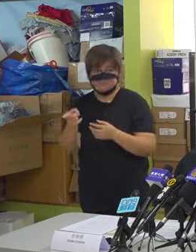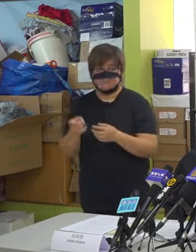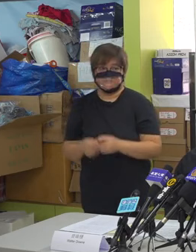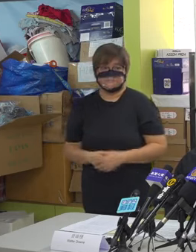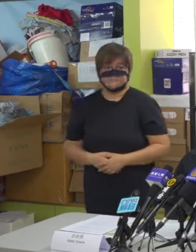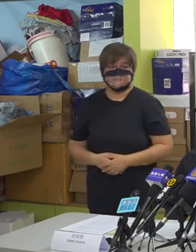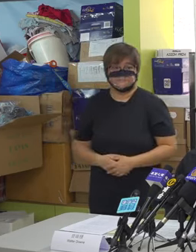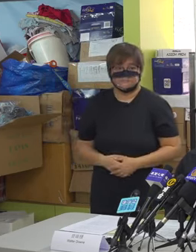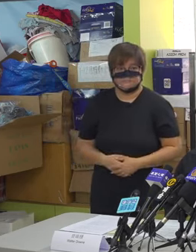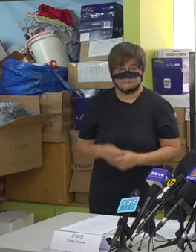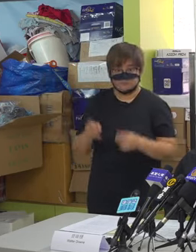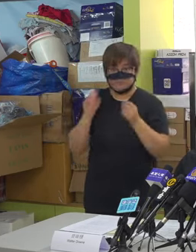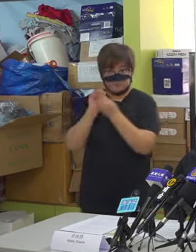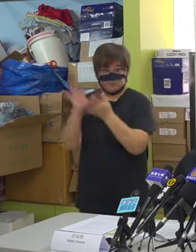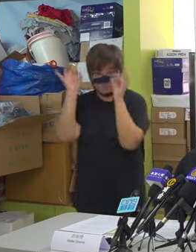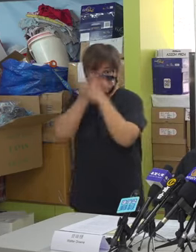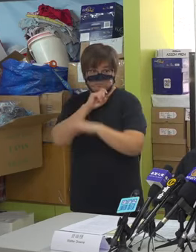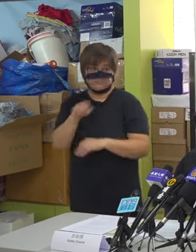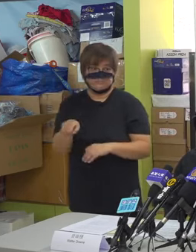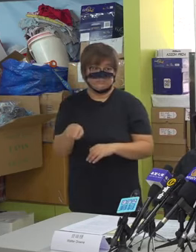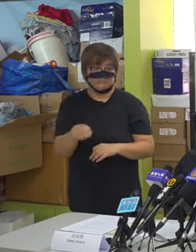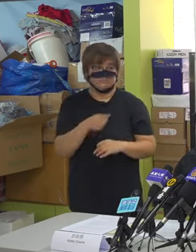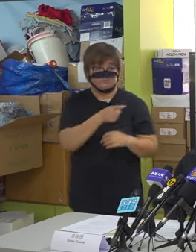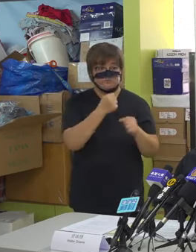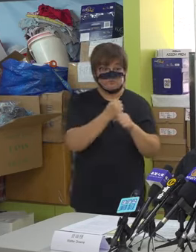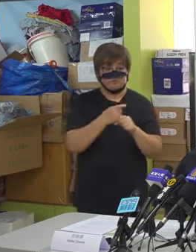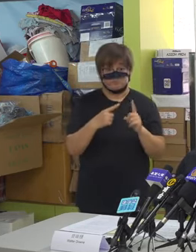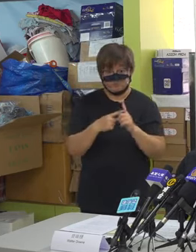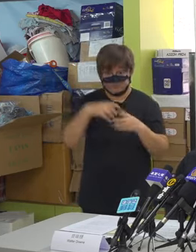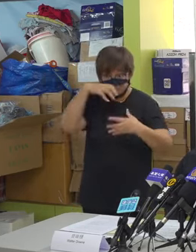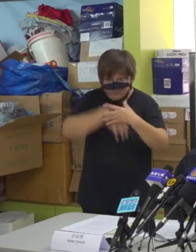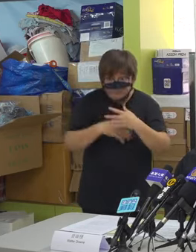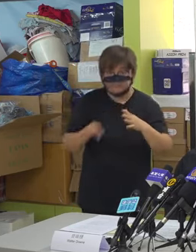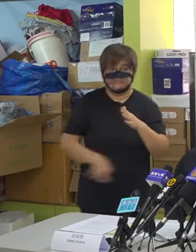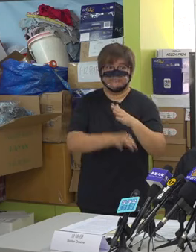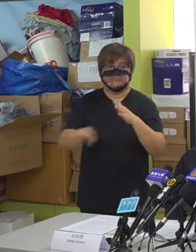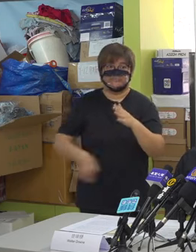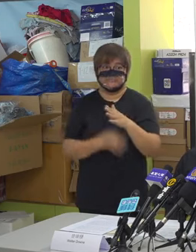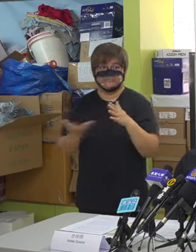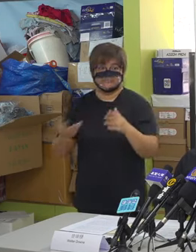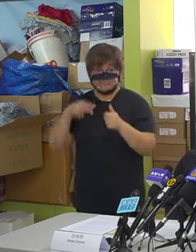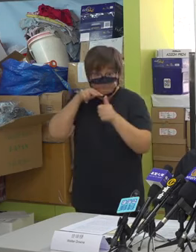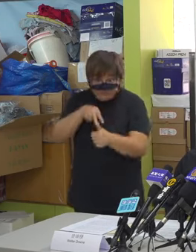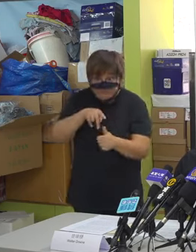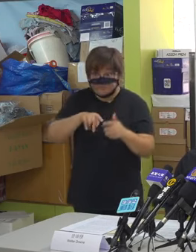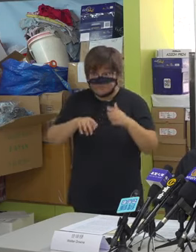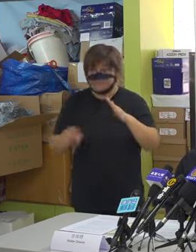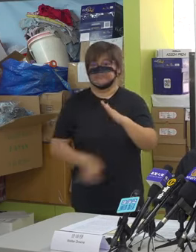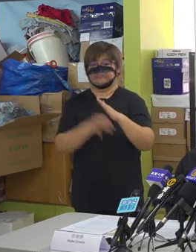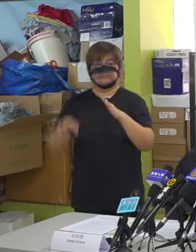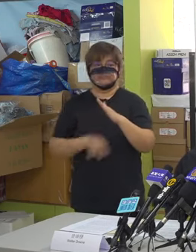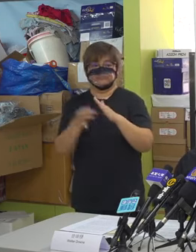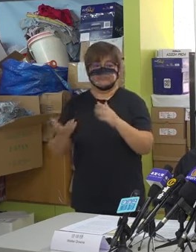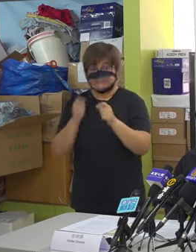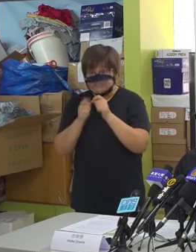都唔存在一個明確嘅職能、權力以及點樣搜證。喺 methodology 方面，獨立